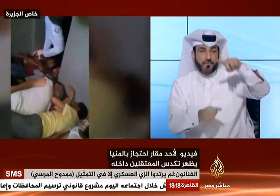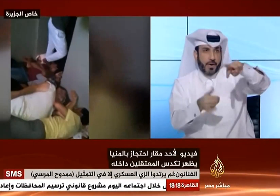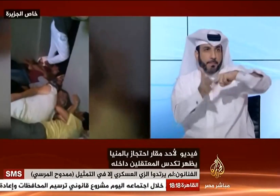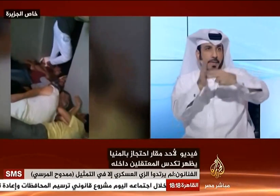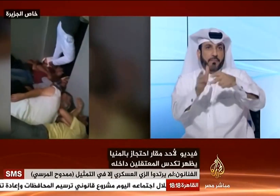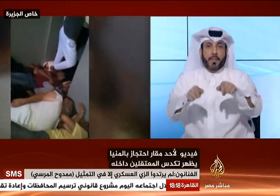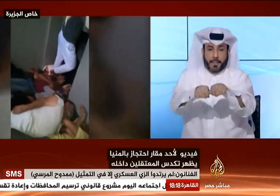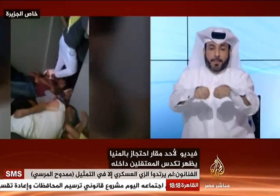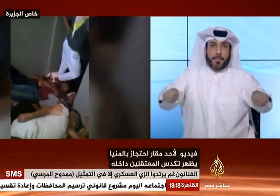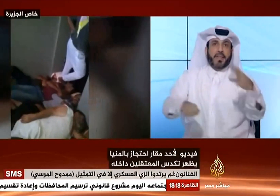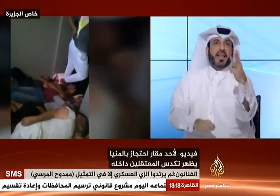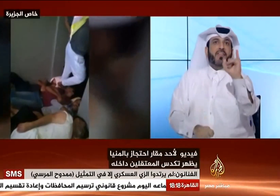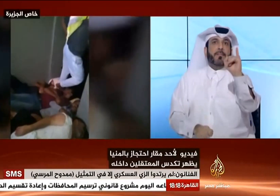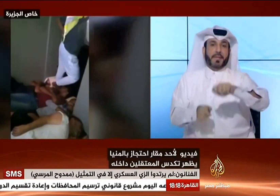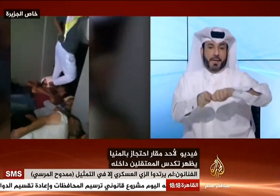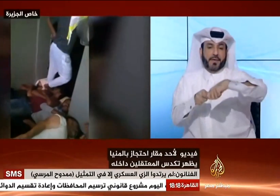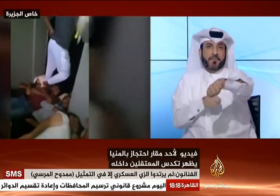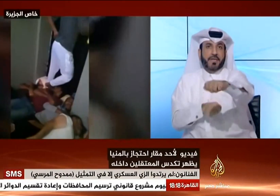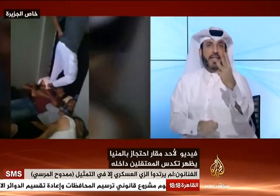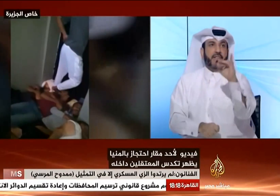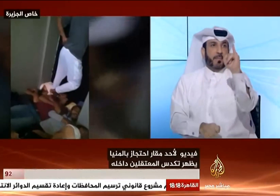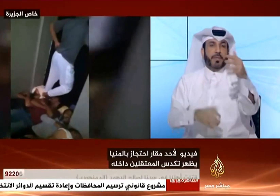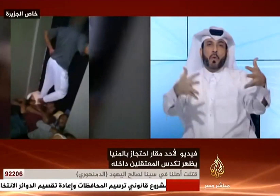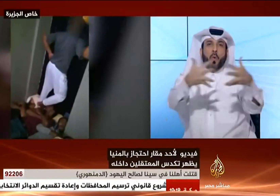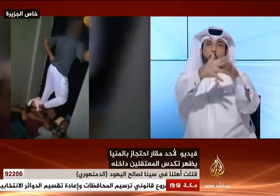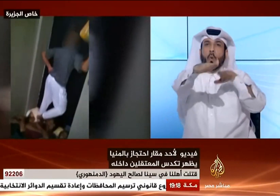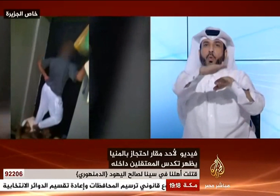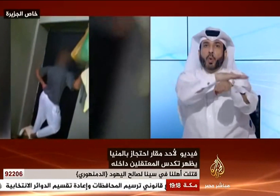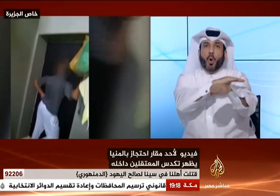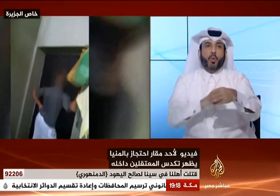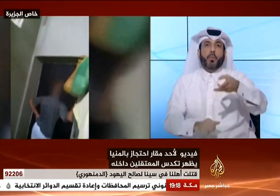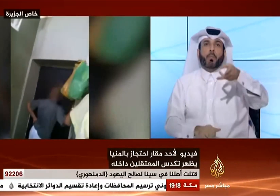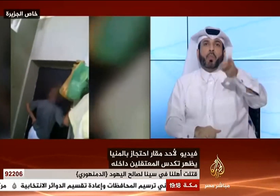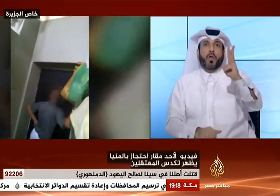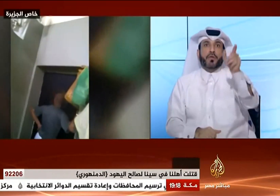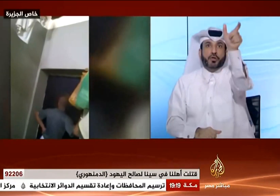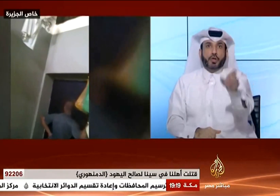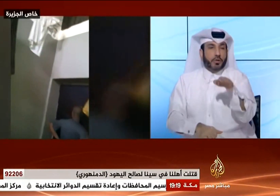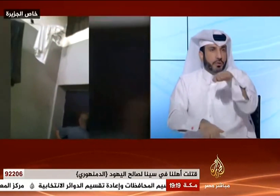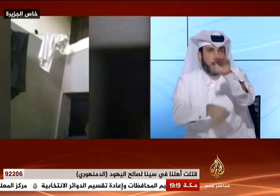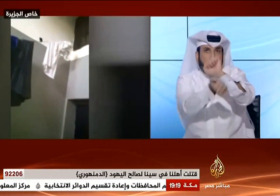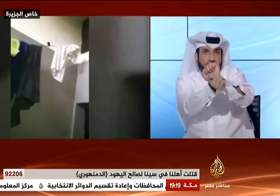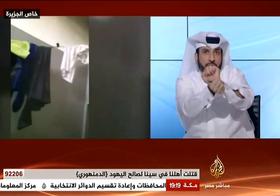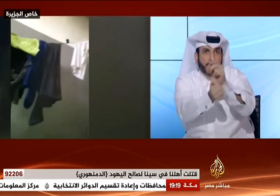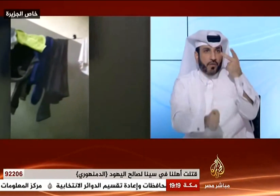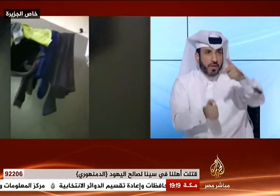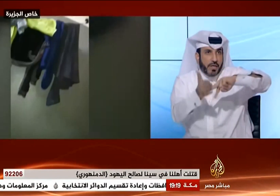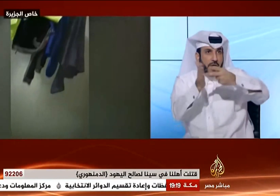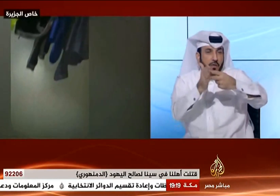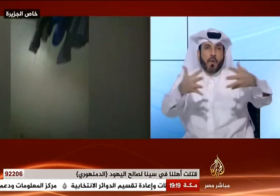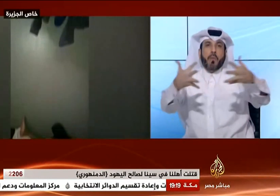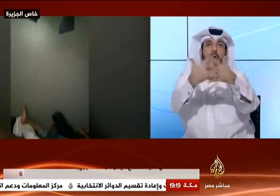بنحو ثلاثه امتار في ثلاثه امتار محبوس فيها ما يزيد على 30 شخصا وتظهر الصور